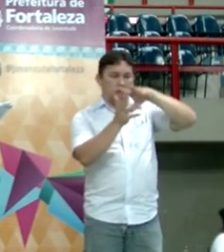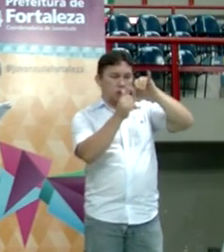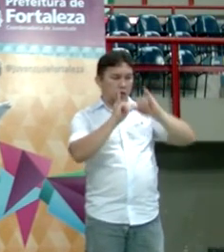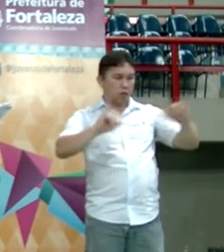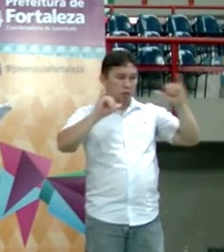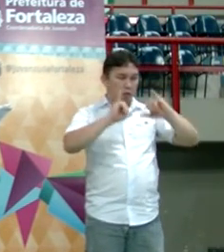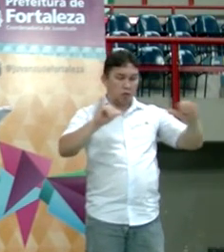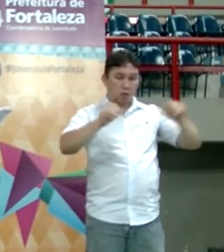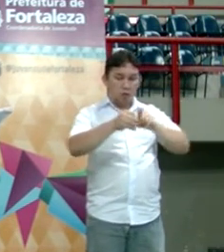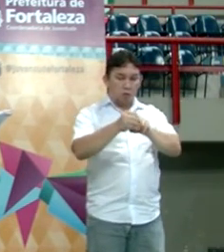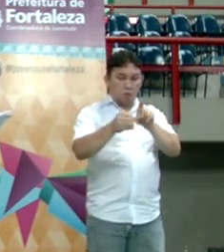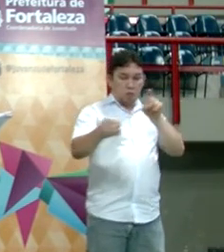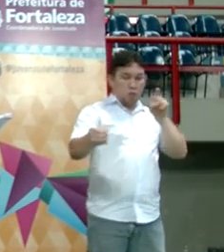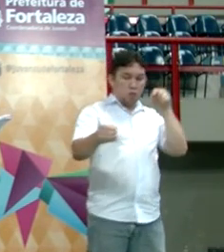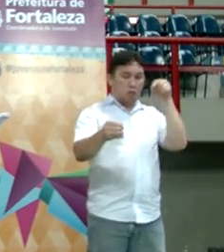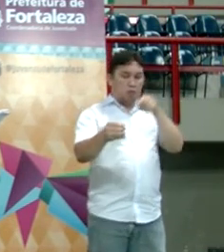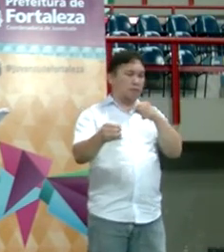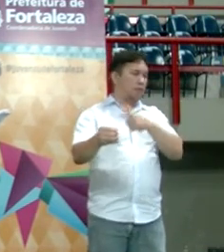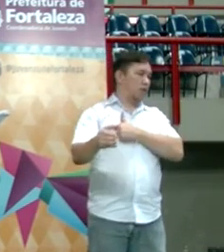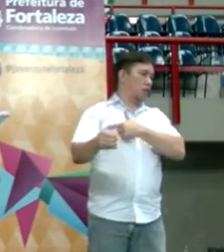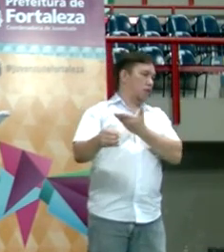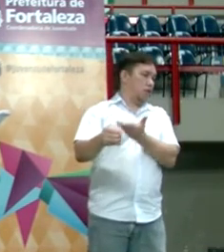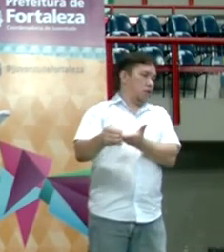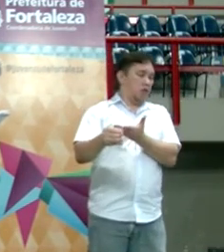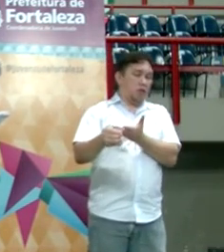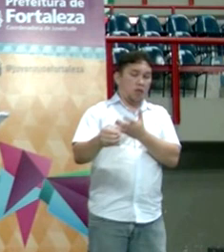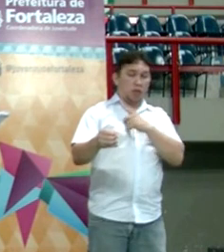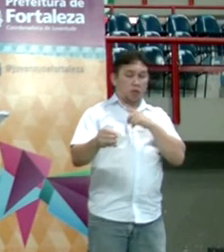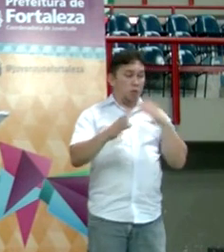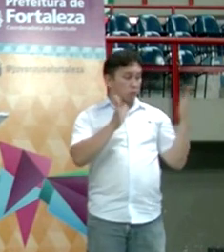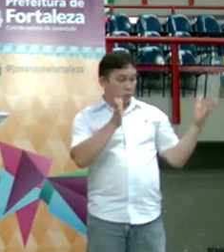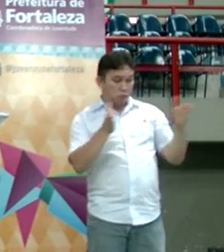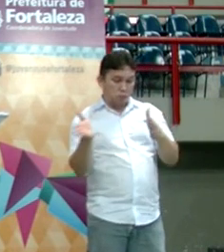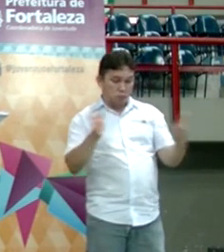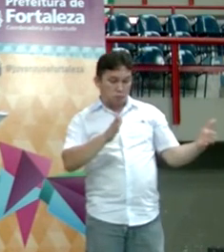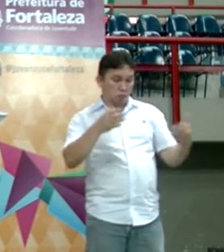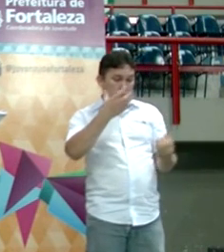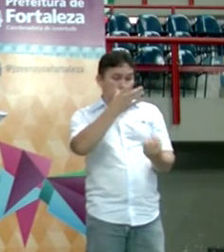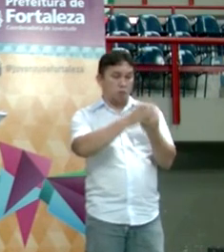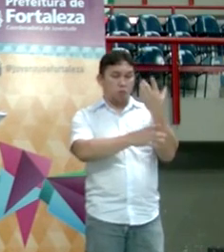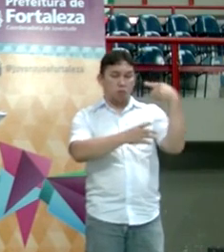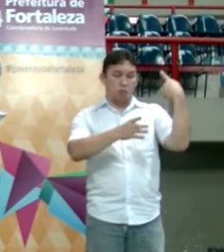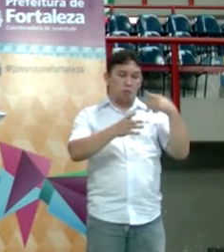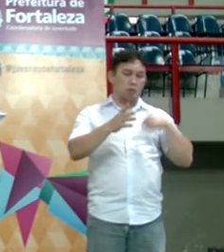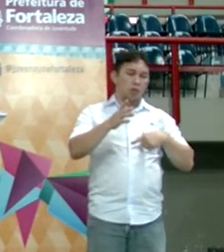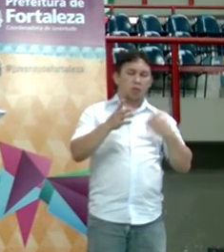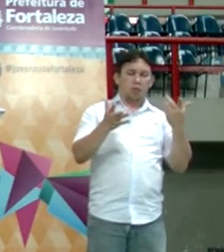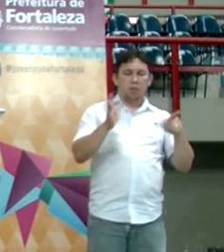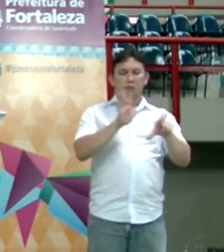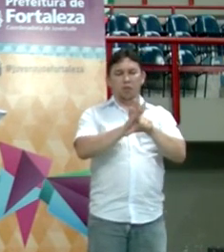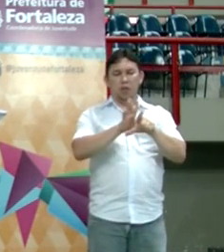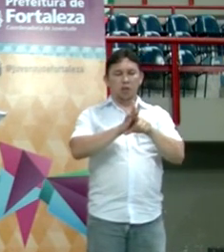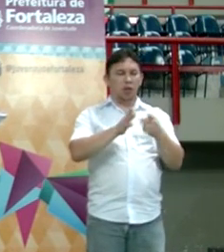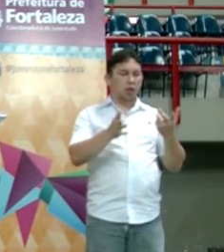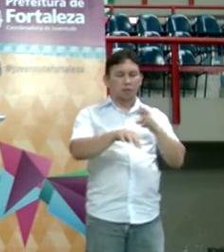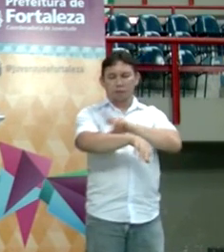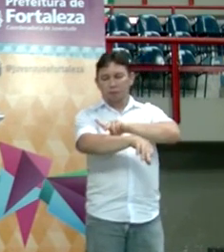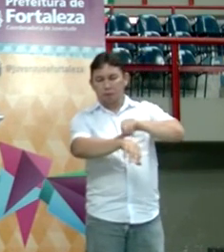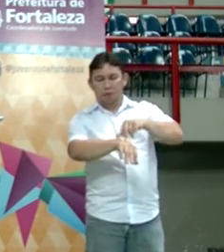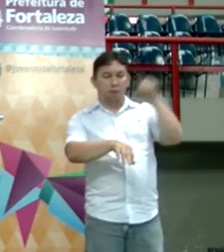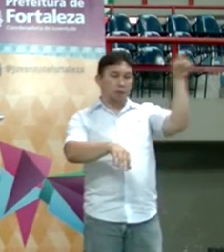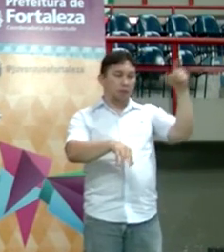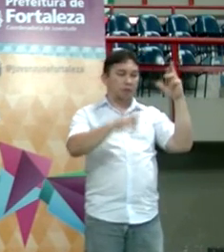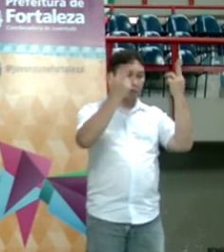o apartheid era considerado uma aberração. Paralelo na história, em termos de criação de lei de segregação racial, aconteceu na